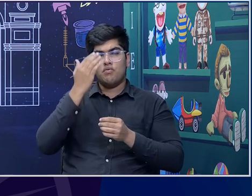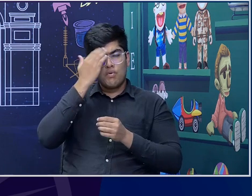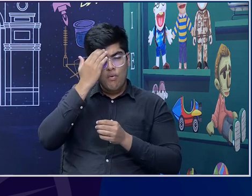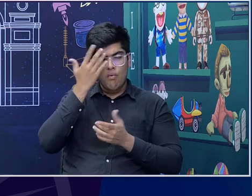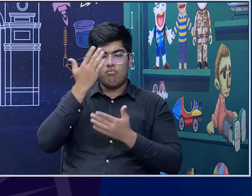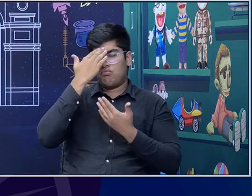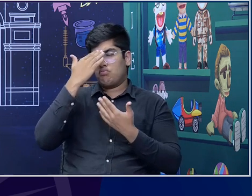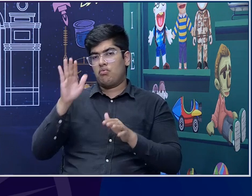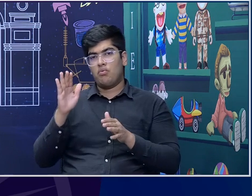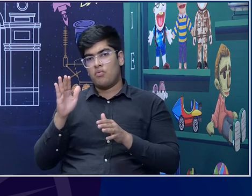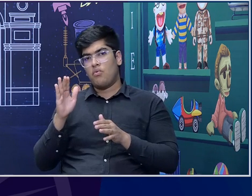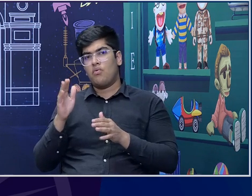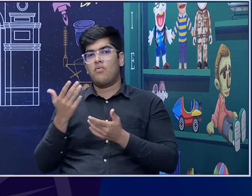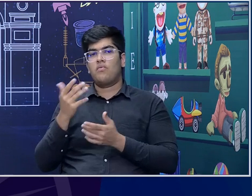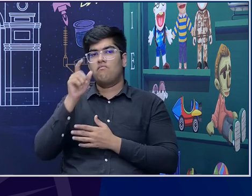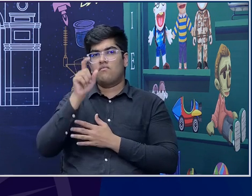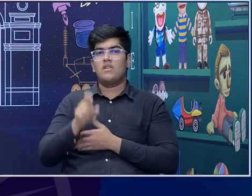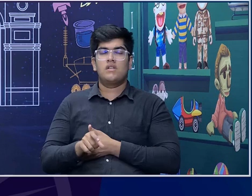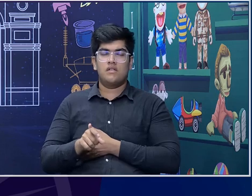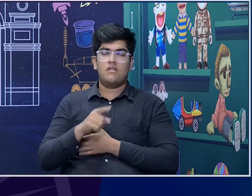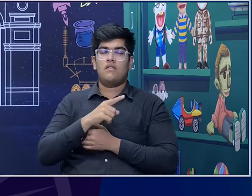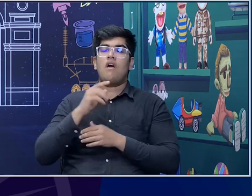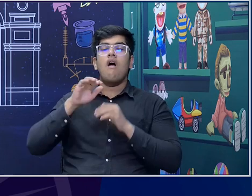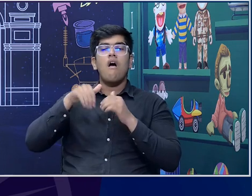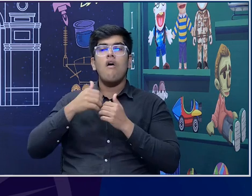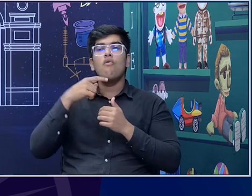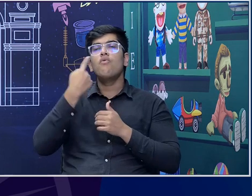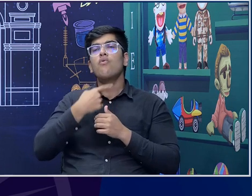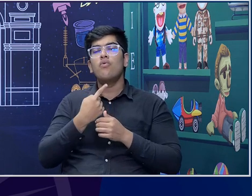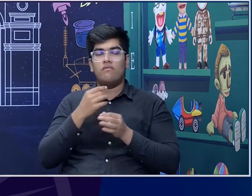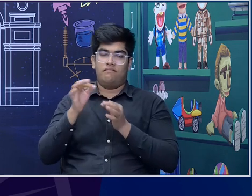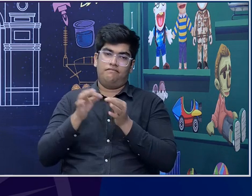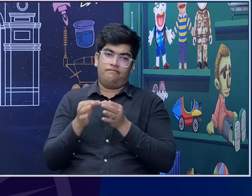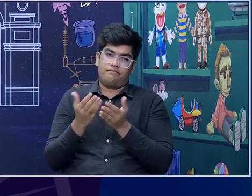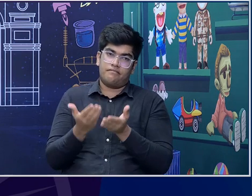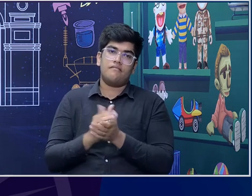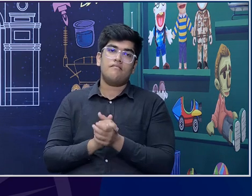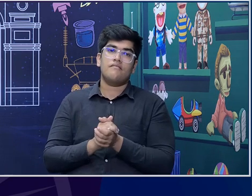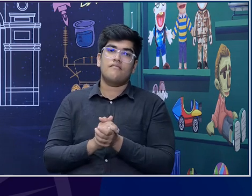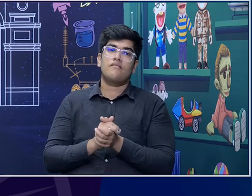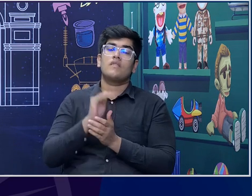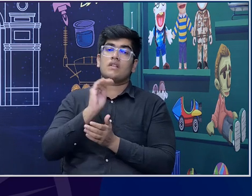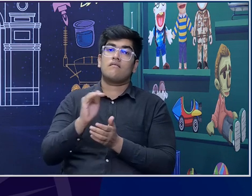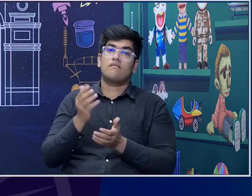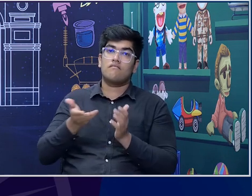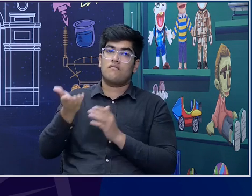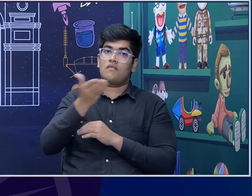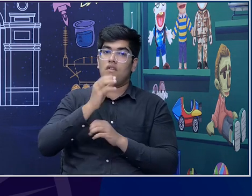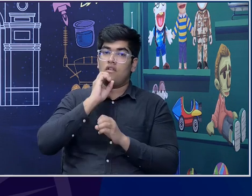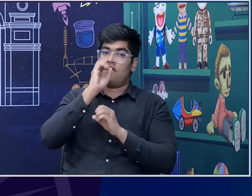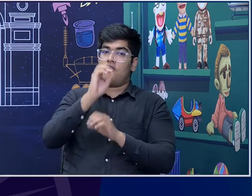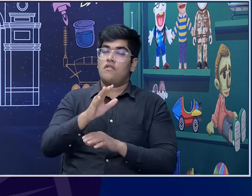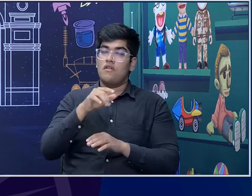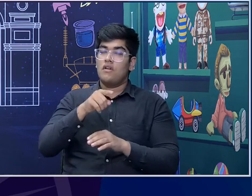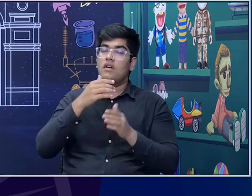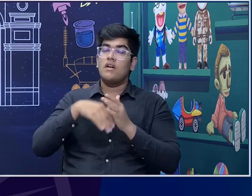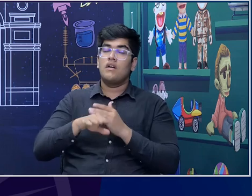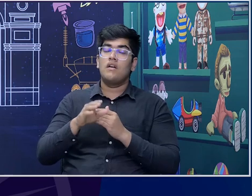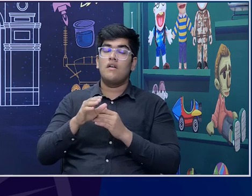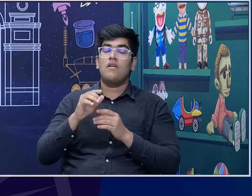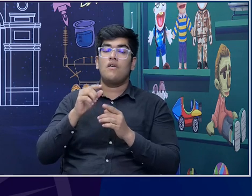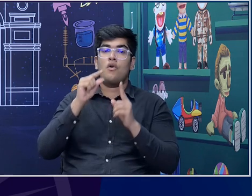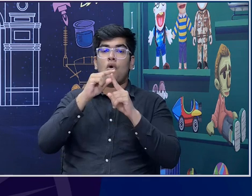तरह से हम परिचित करा सकते हैं जाकिया कौन होता है देखें बच्चों डाकिया कौन होता है अगर आप नहीं